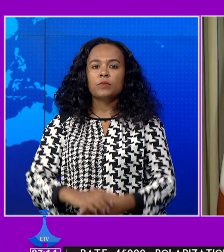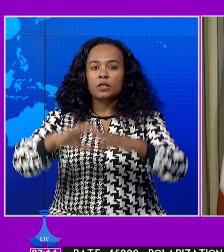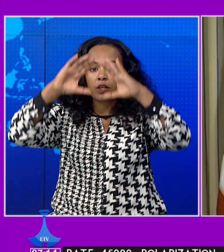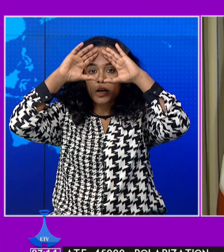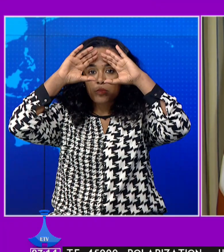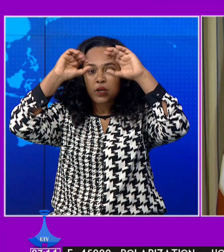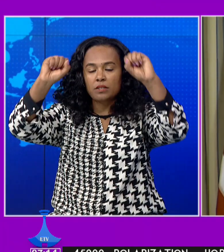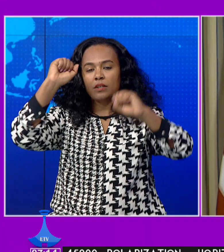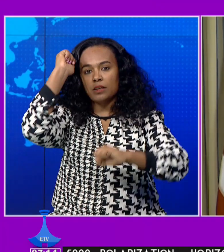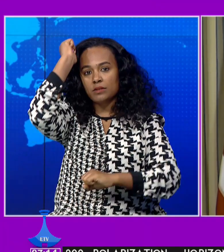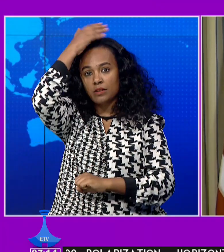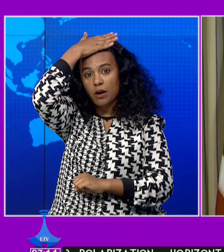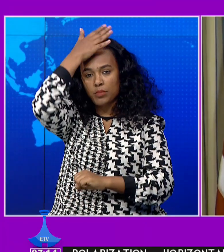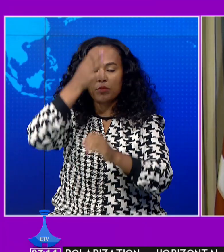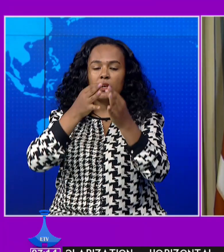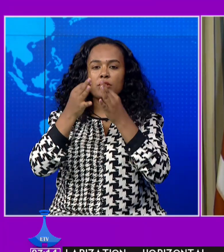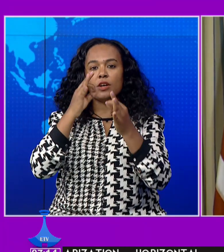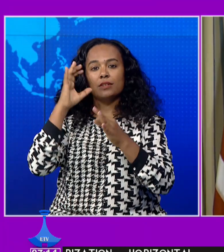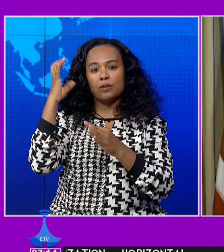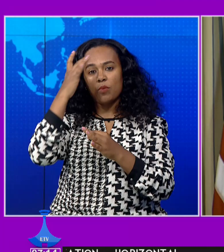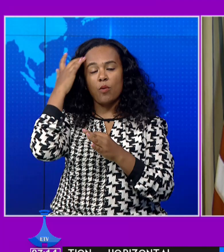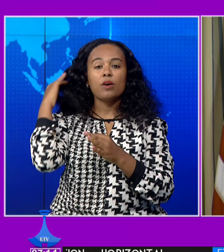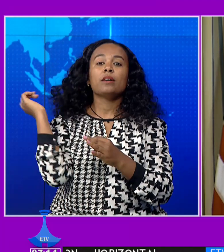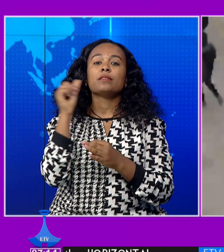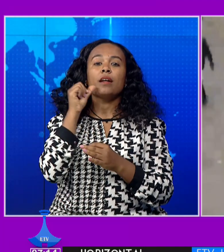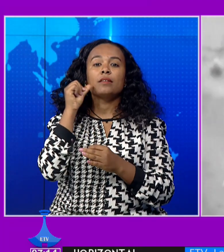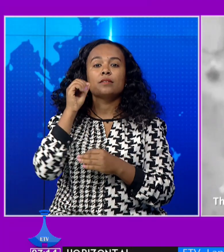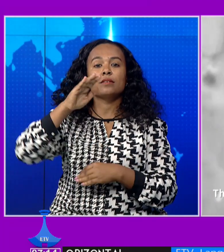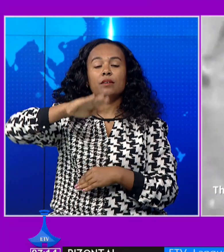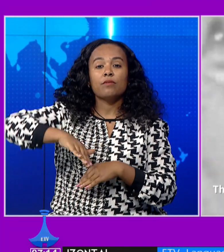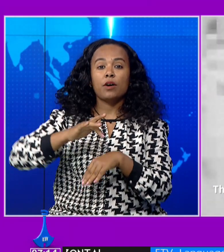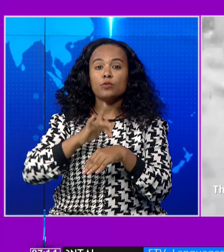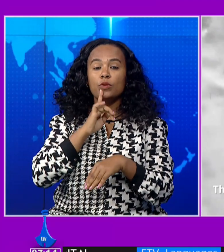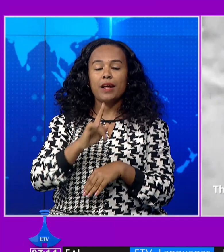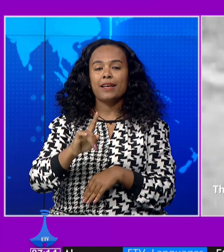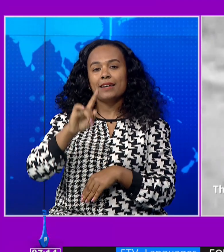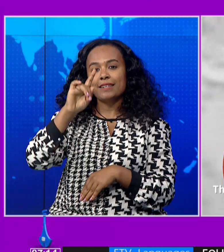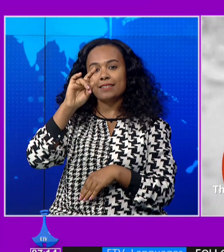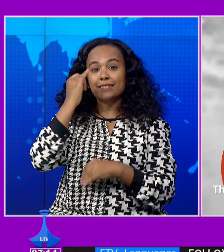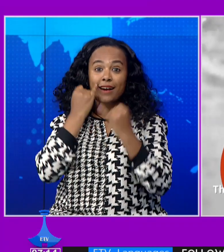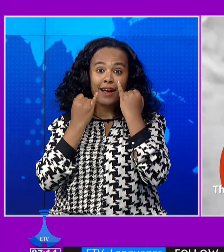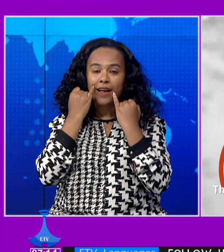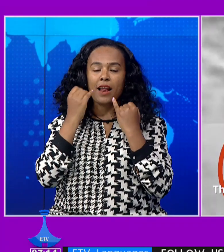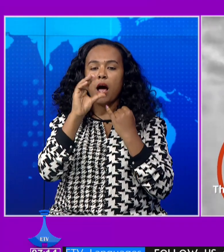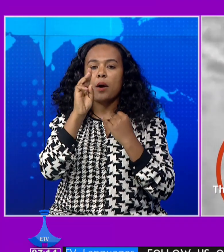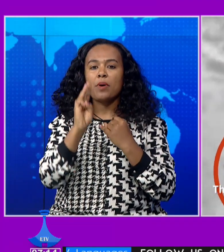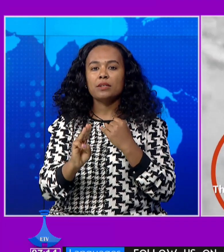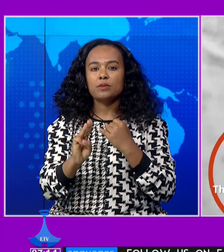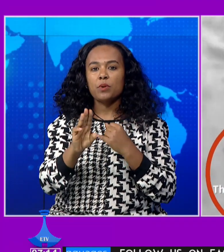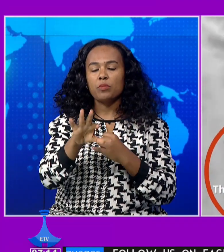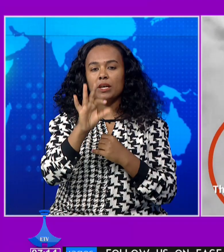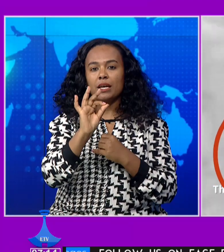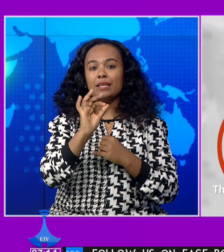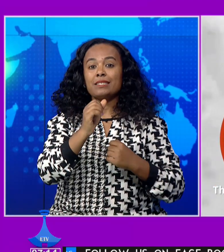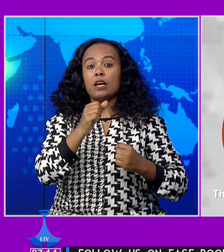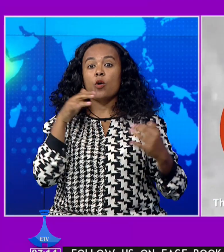የፕሬዝደንት ትራምፕ መግለጫ የተሰማው ትናንት ወደ ረፋዱ ላይ እስራኤል ሐማስ ተኩስ አቁሙን ጥሶ ራፋ በሚገኝ ሰራዊቷ